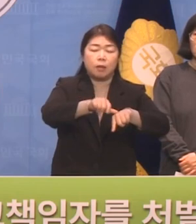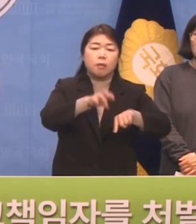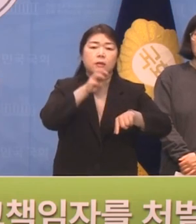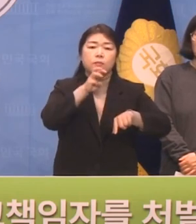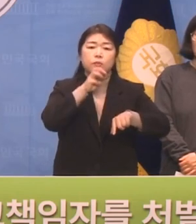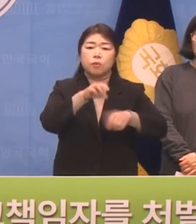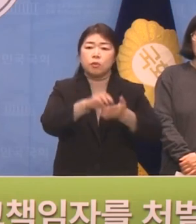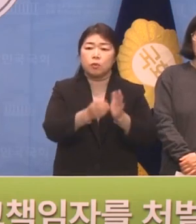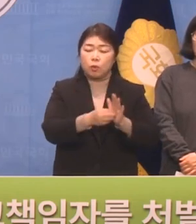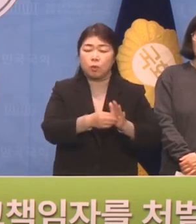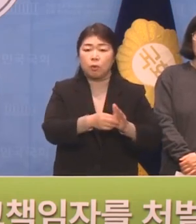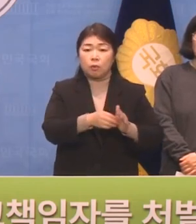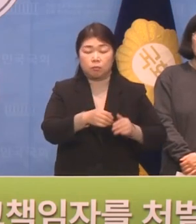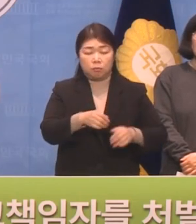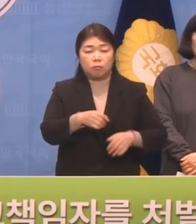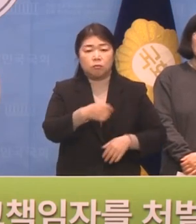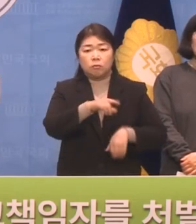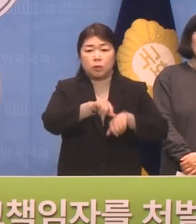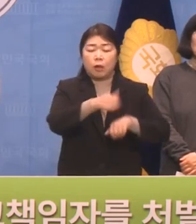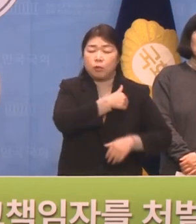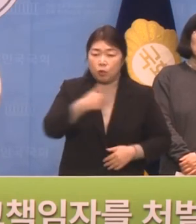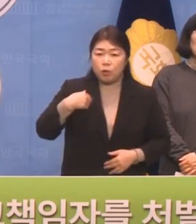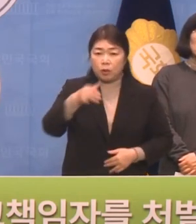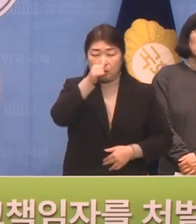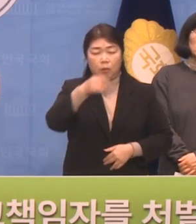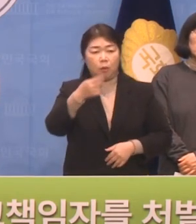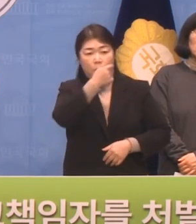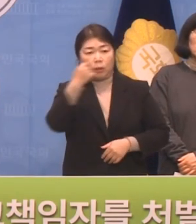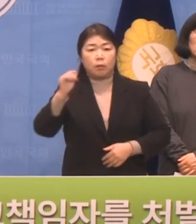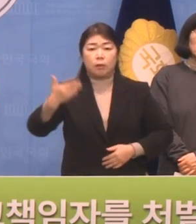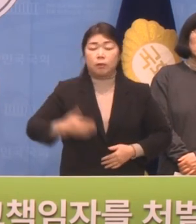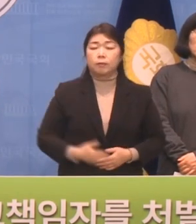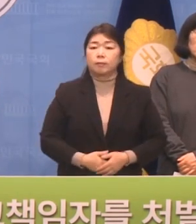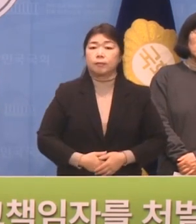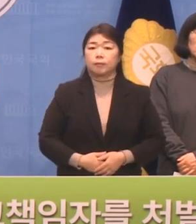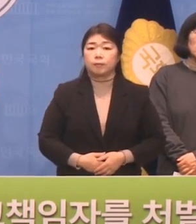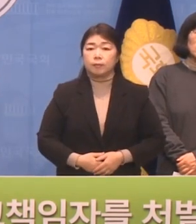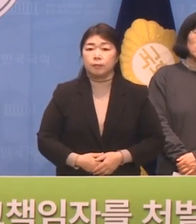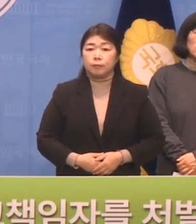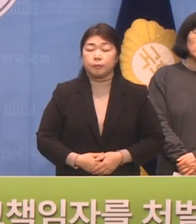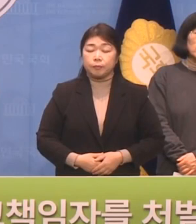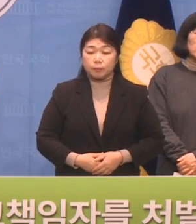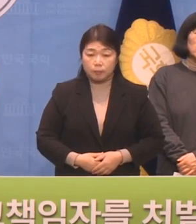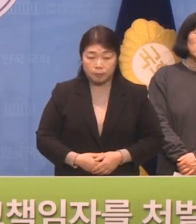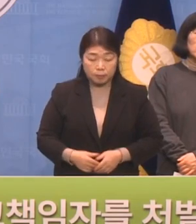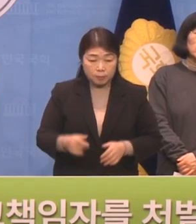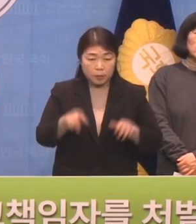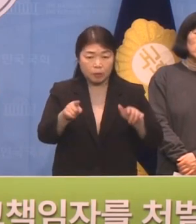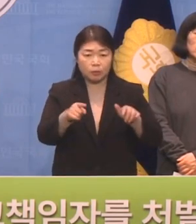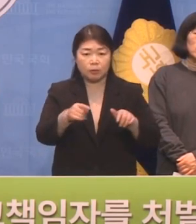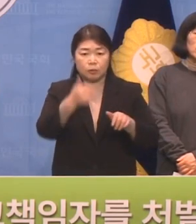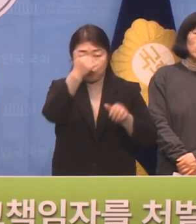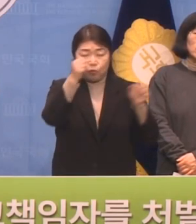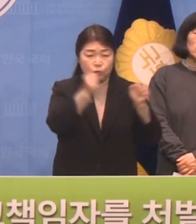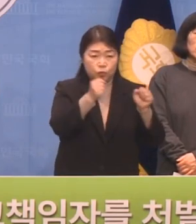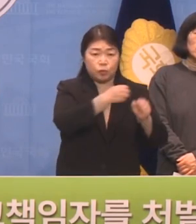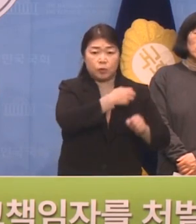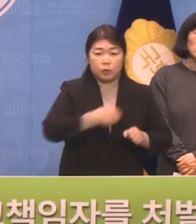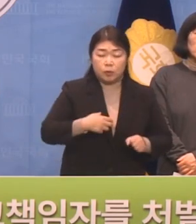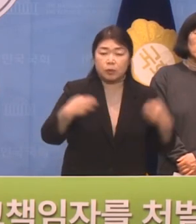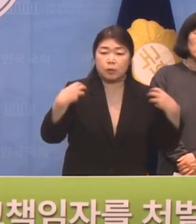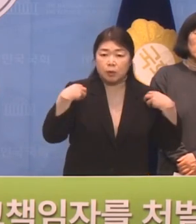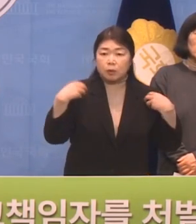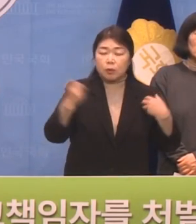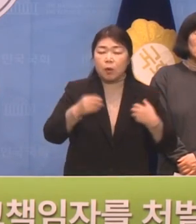것으로 거듭 확인되었습니다. 이러한 사실은 골든타임에 충북도, 청주시,